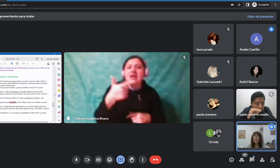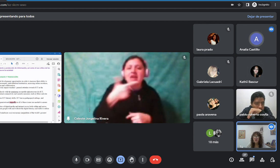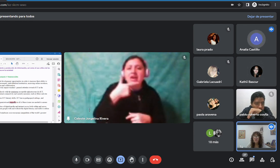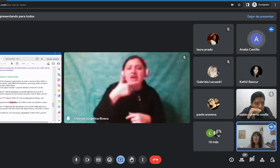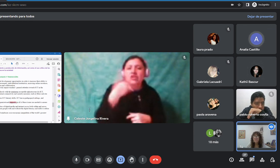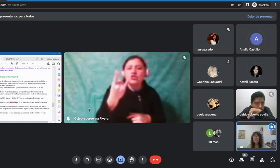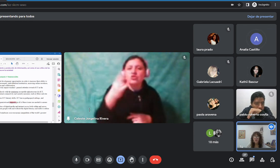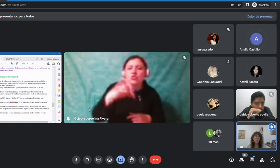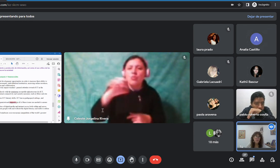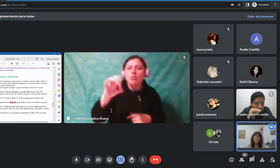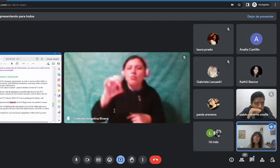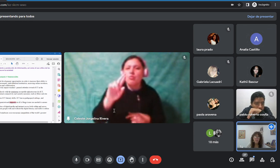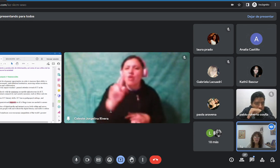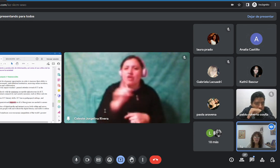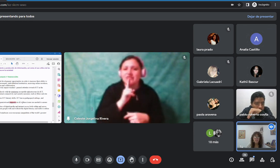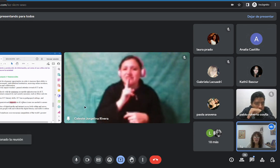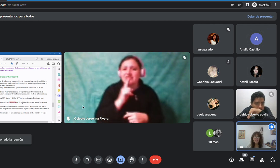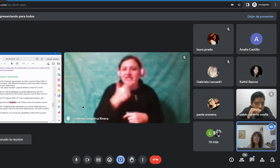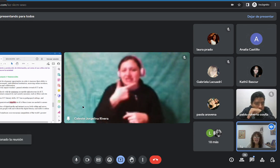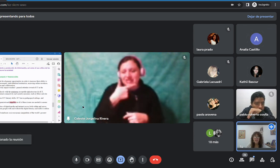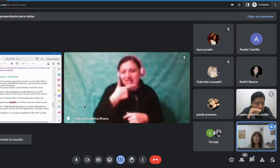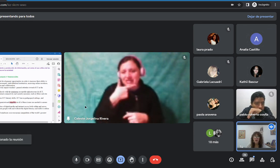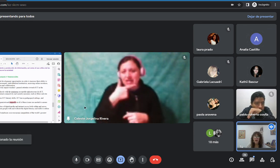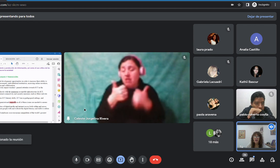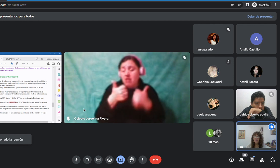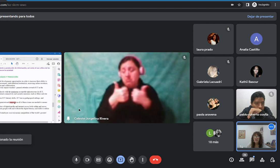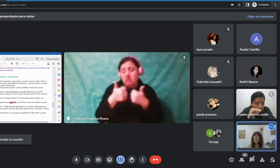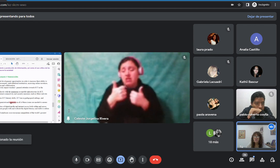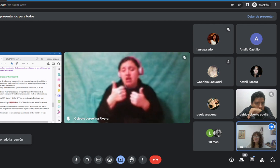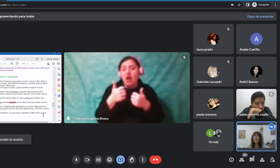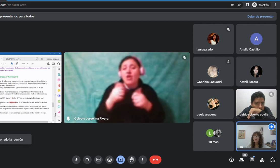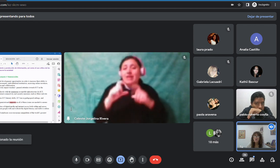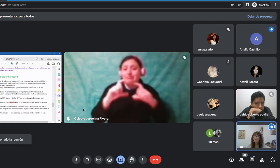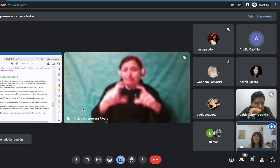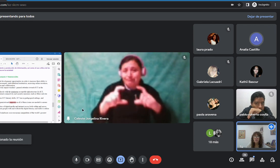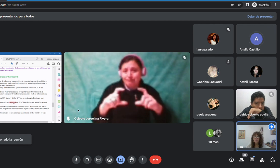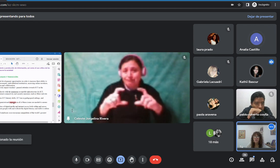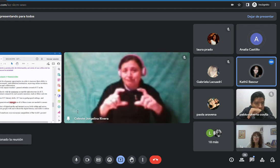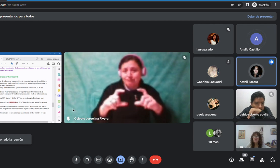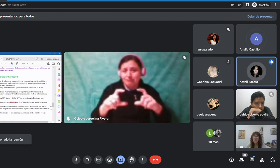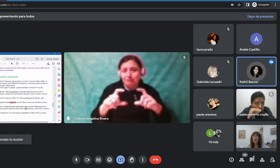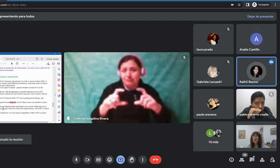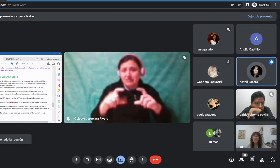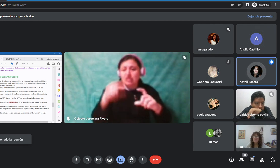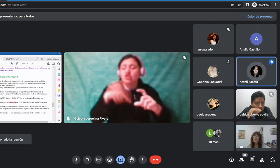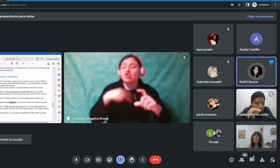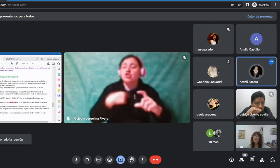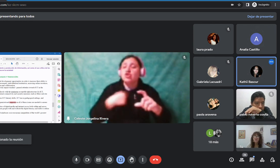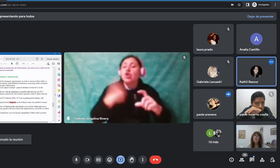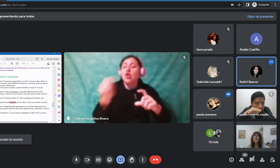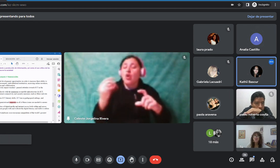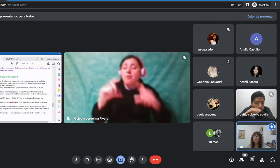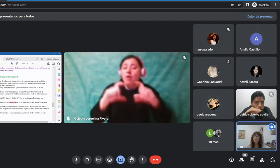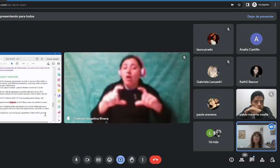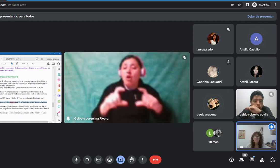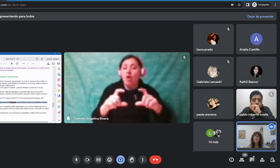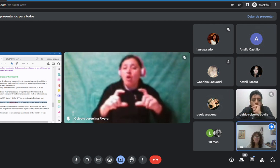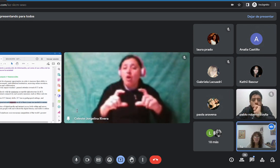¿Cómo lo encierro? Puede seguir una preposición, así que ahí no va. Entonces, ¿cómo lo encierro a support? Con premodificador. Con todos